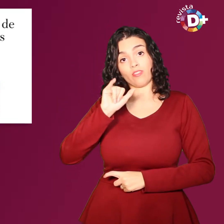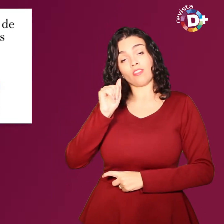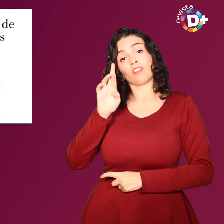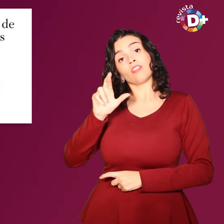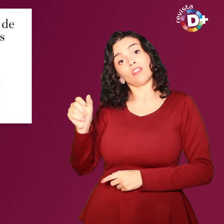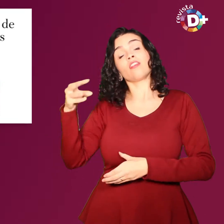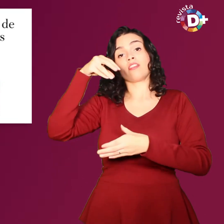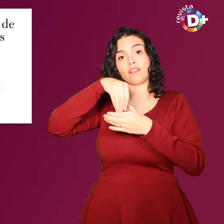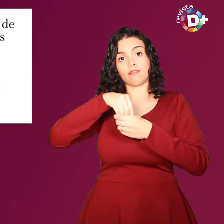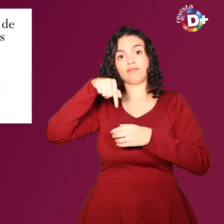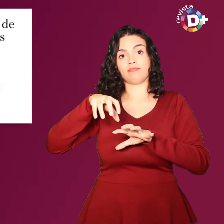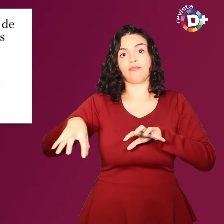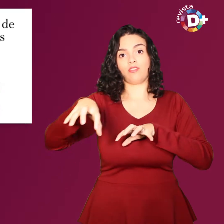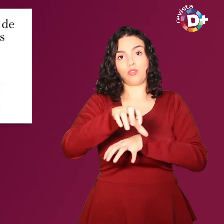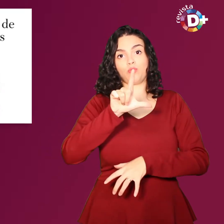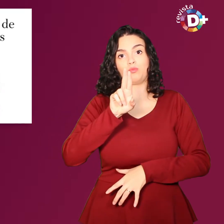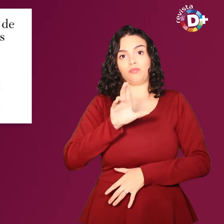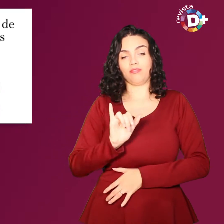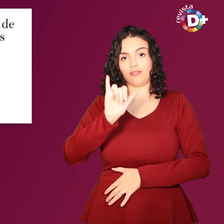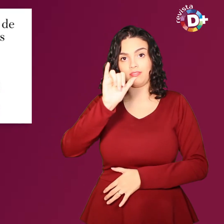equipe da rede de reabilitação Lucy Montoro.